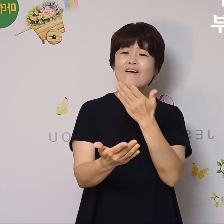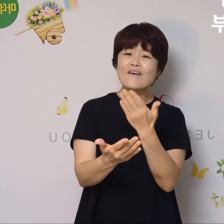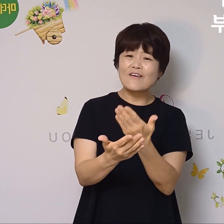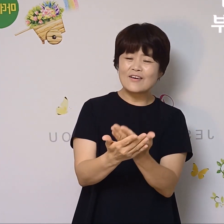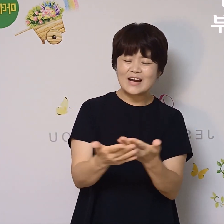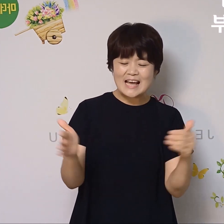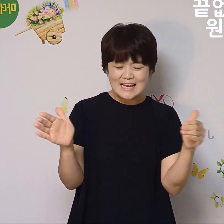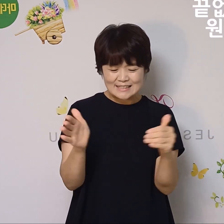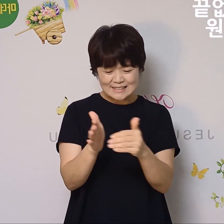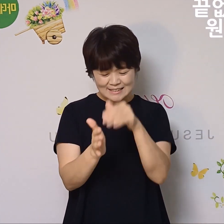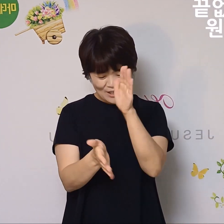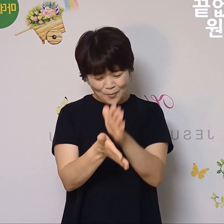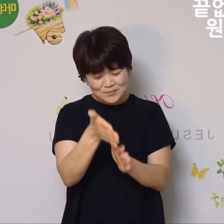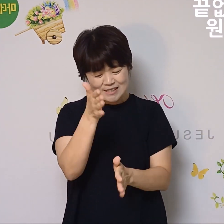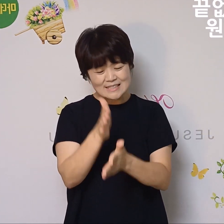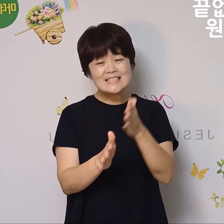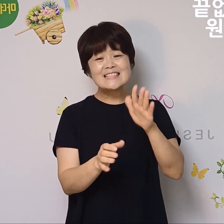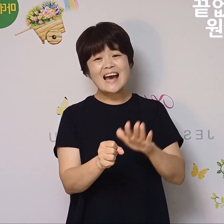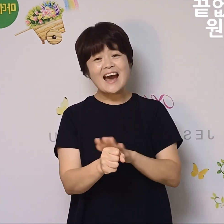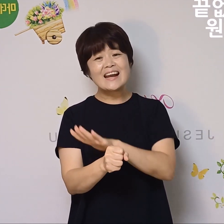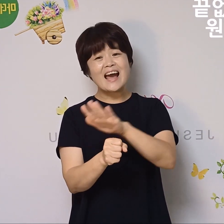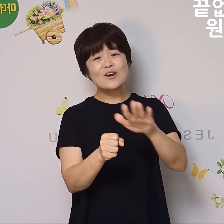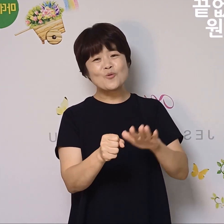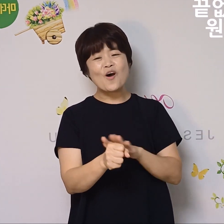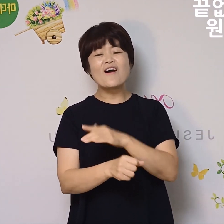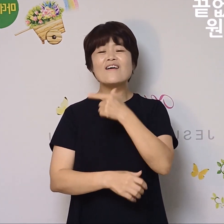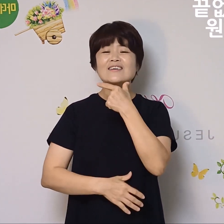부소서. 끝없는 사랑